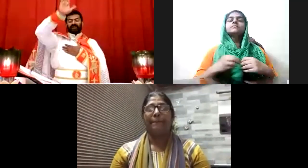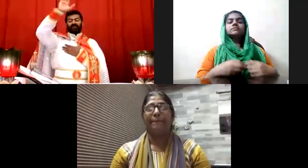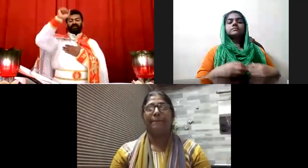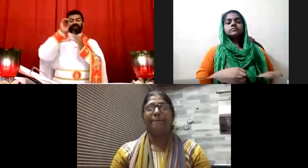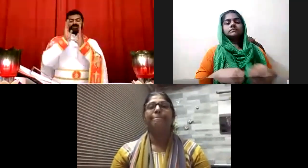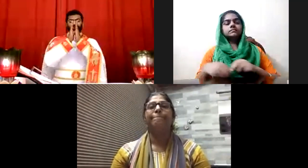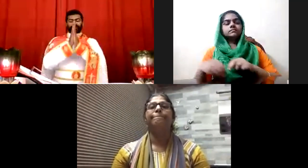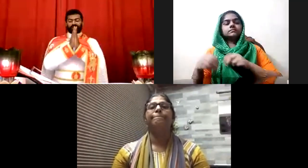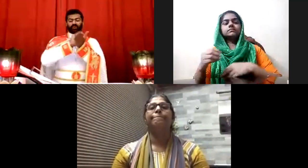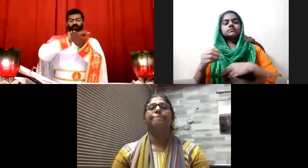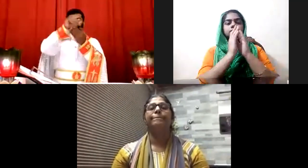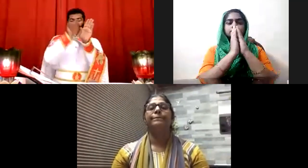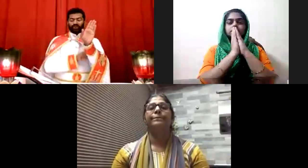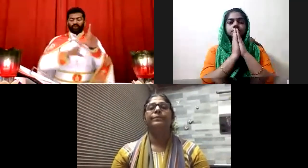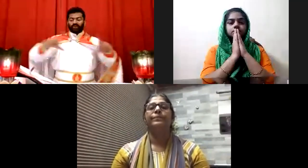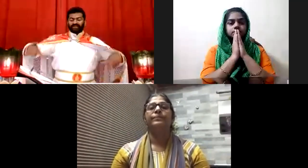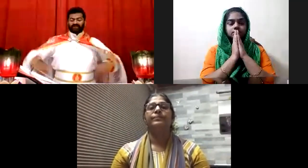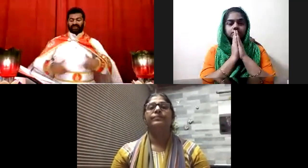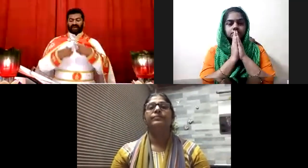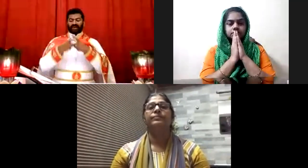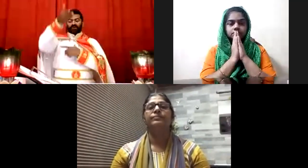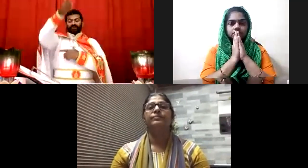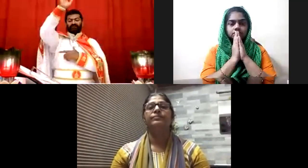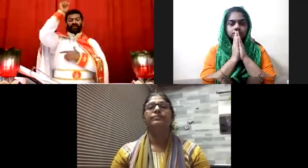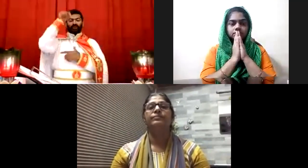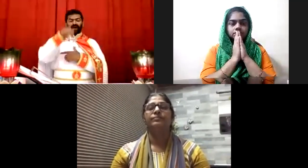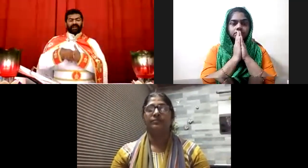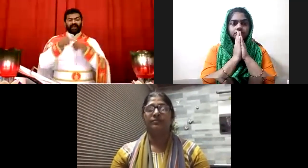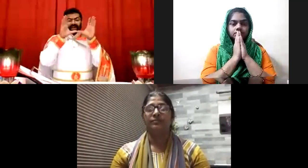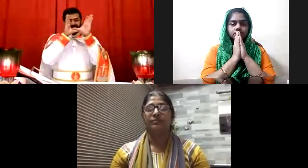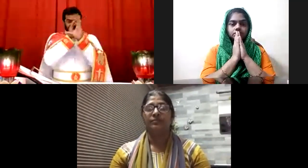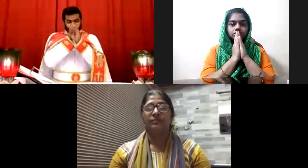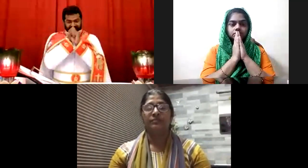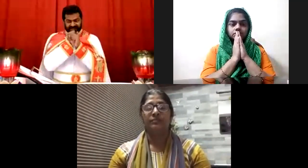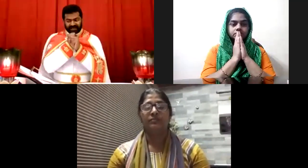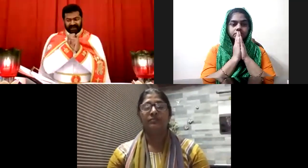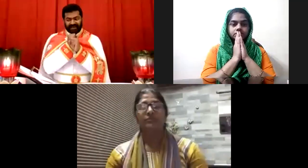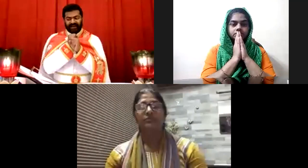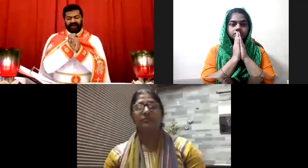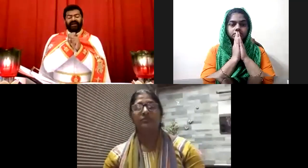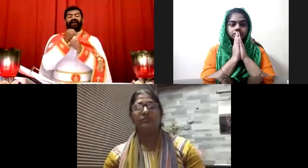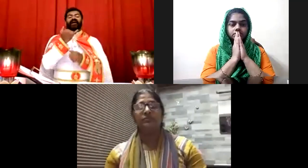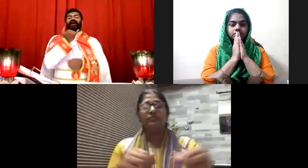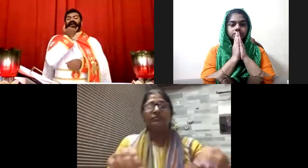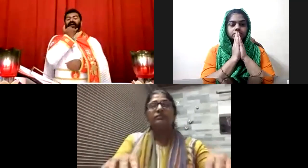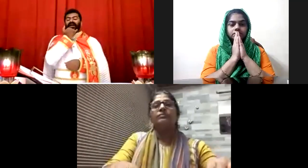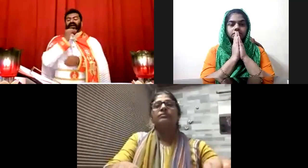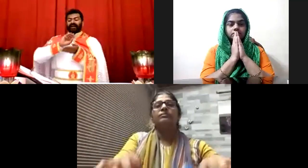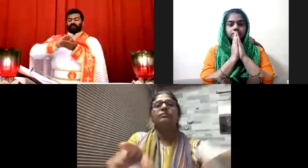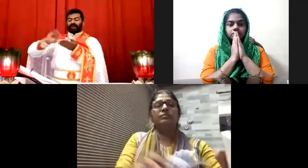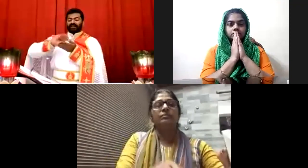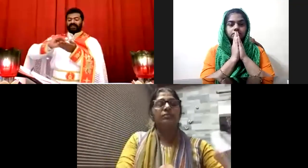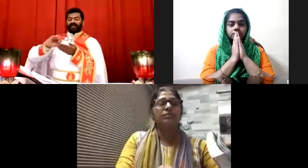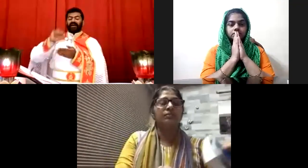കർത്താവായ ദൈവമേ, സ്തുതർഹവും പരിശുദ്ധവും ജീവദായകവും ദൈവികവുമായി രഹസ്യങ്ങൾ